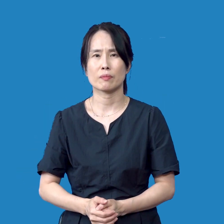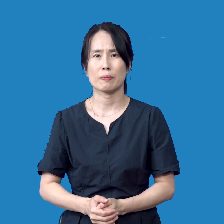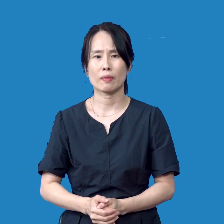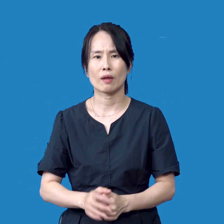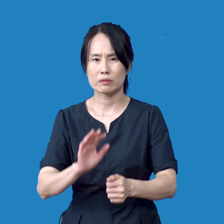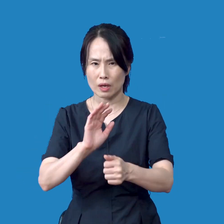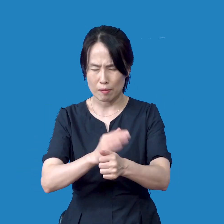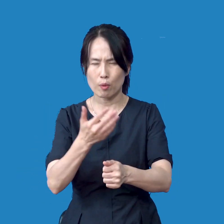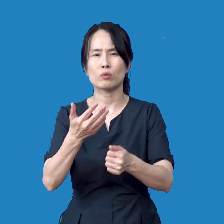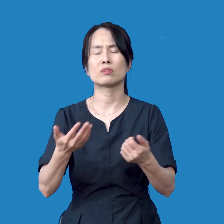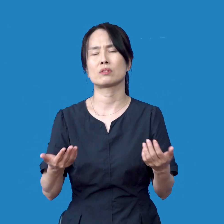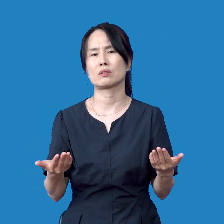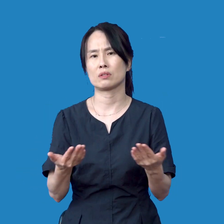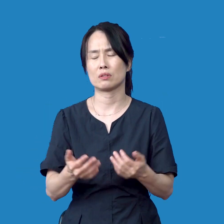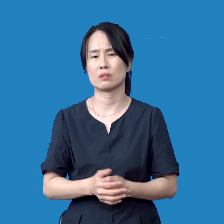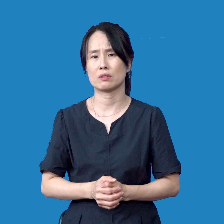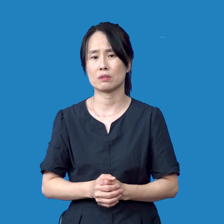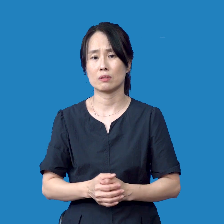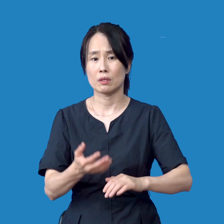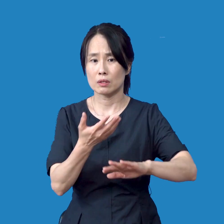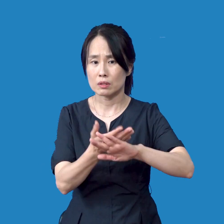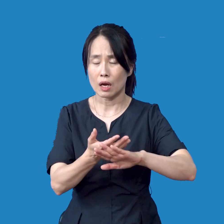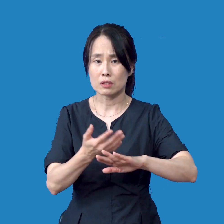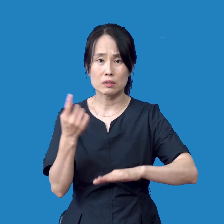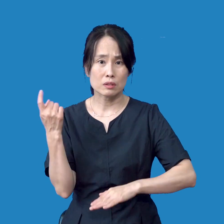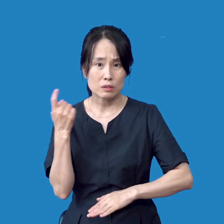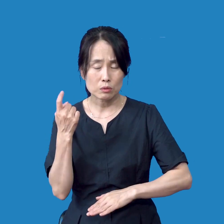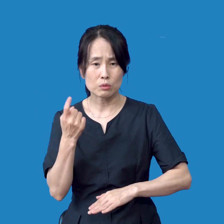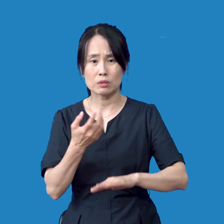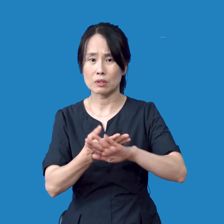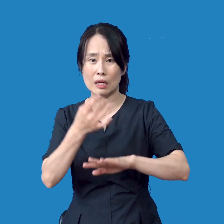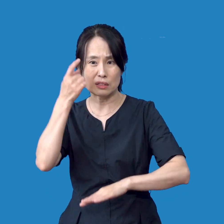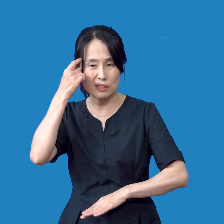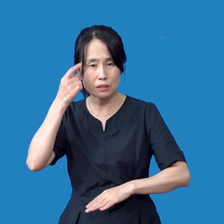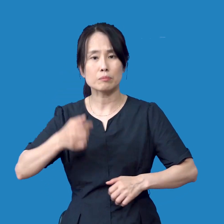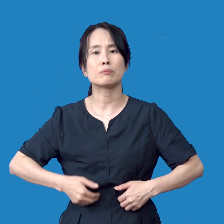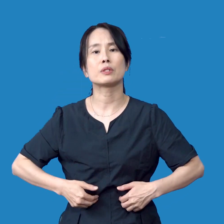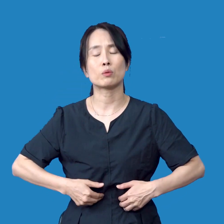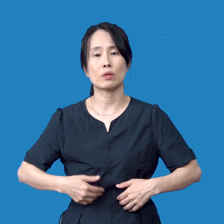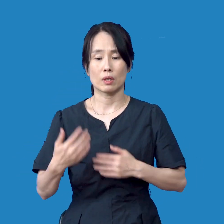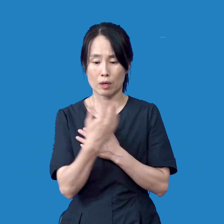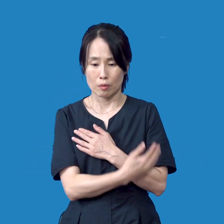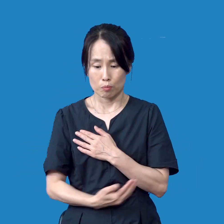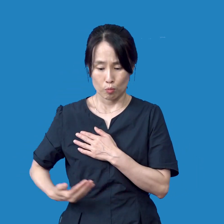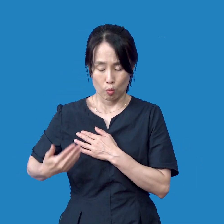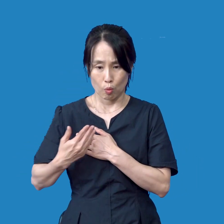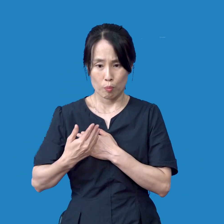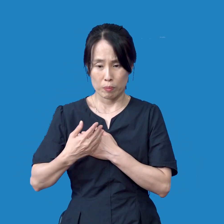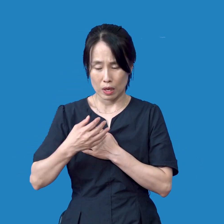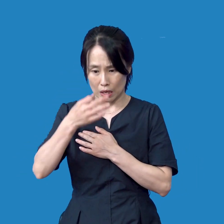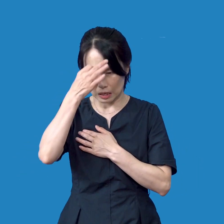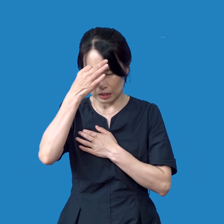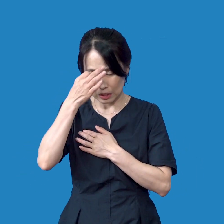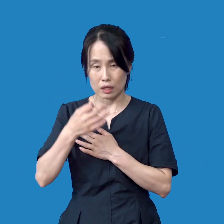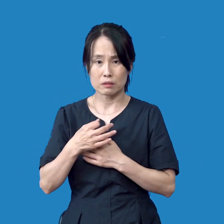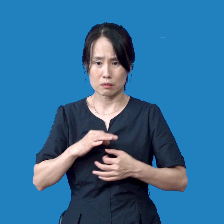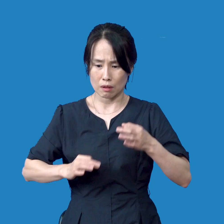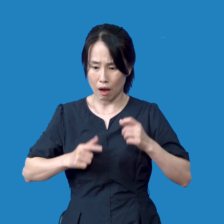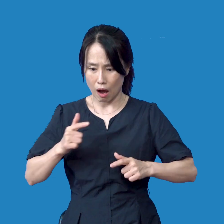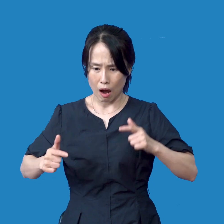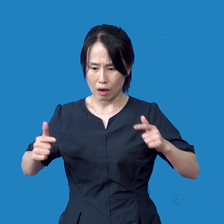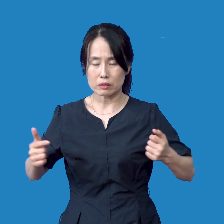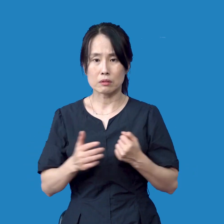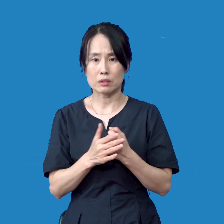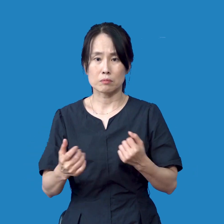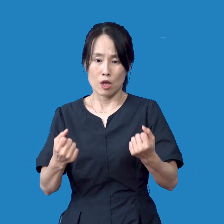그건 잘못된 것입니다. 다른 소리도 필요합니다. 몸의 기관들이 다르기 때문에 오히려 건강하게 움직일